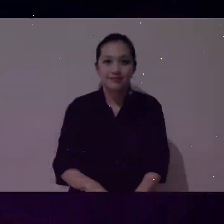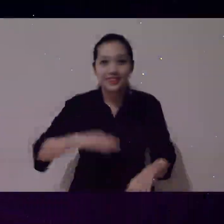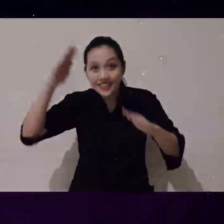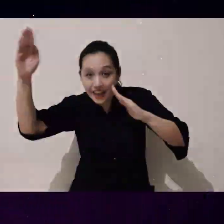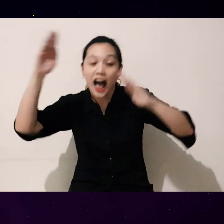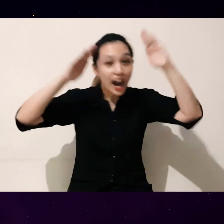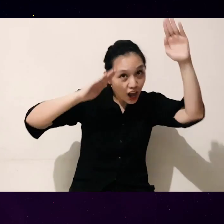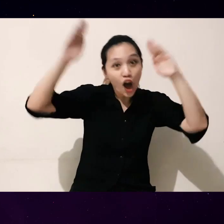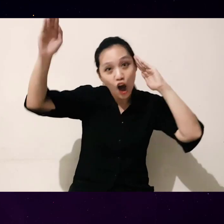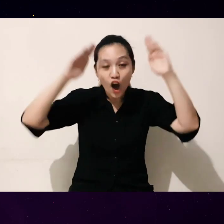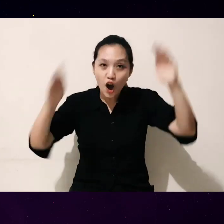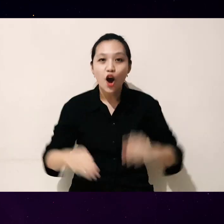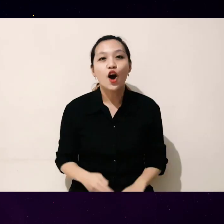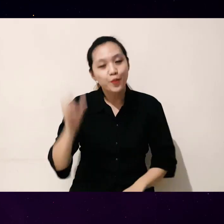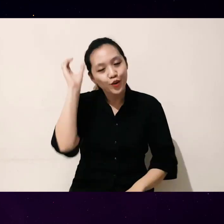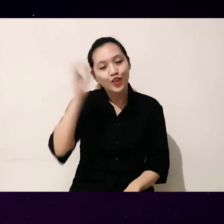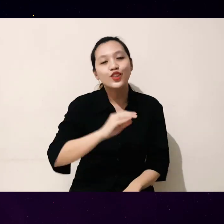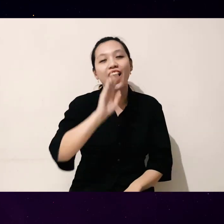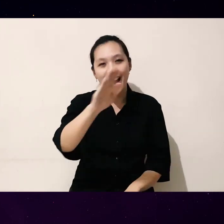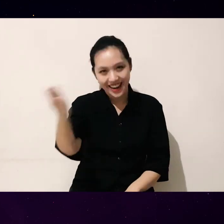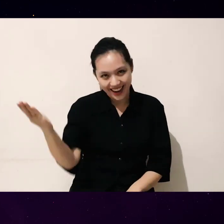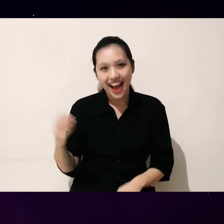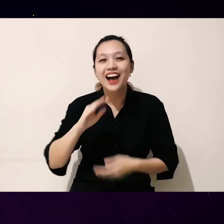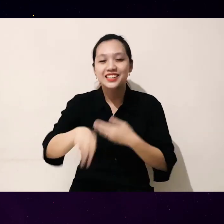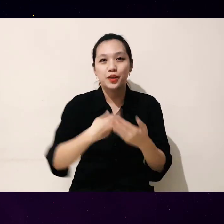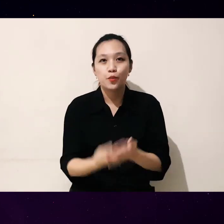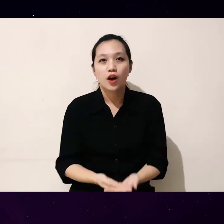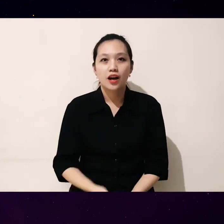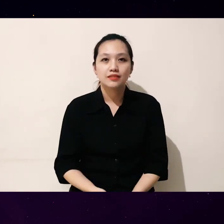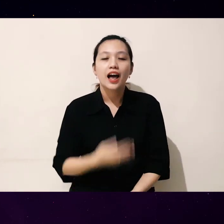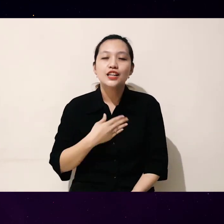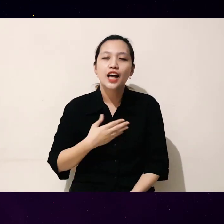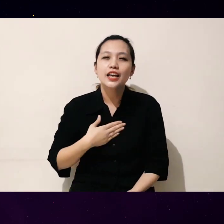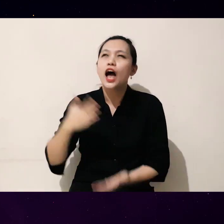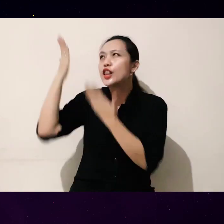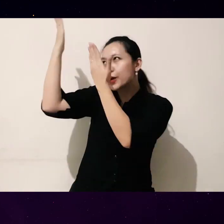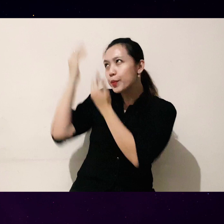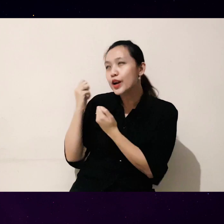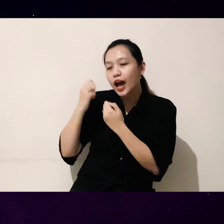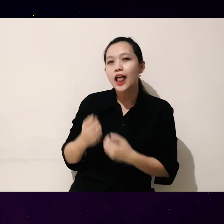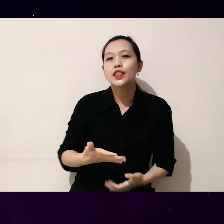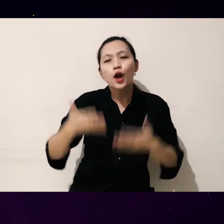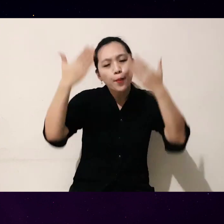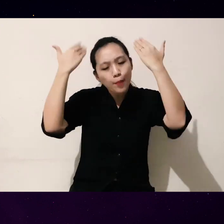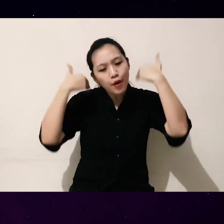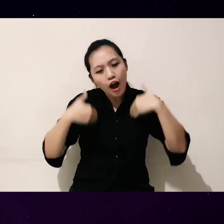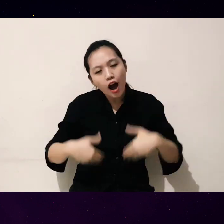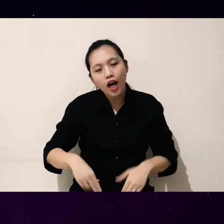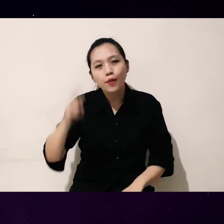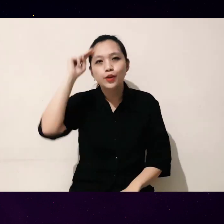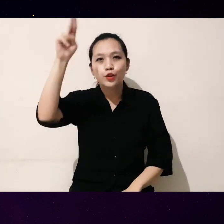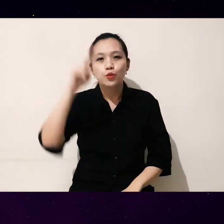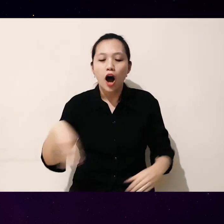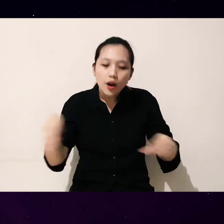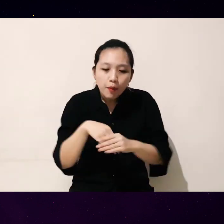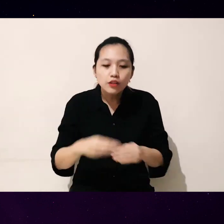Salam sejahtera bagi Anda semuanya. Hari ini saya sangat diberkati dapat mengalami Tuhan, menyembah Tuhan, masuk dalam